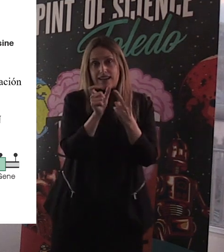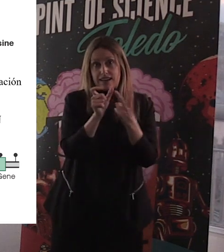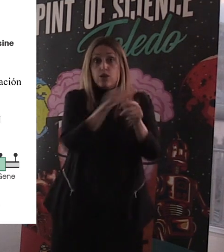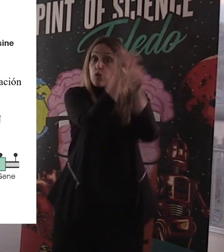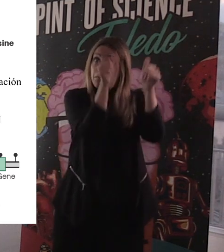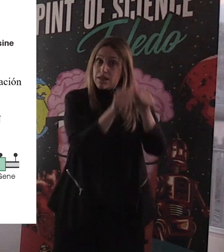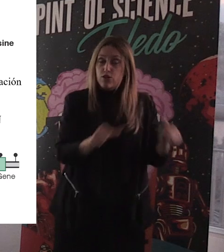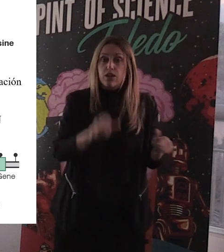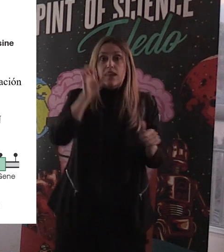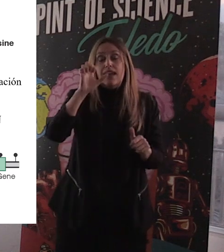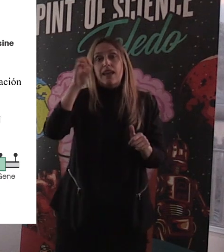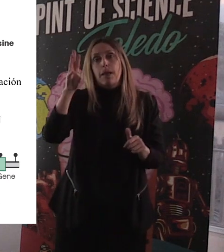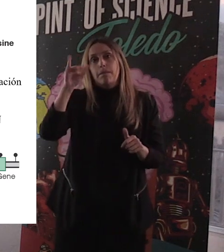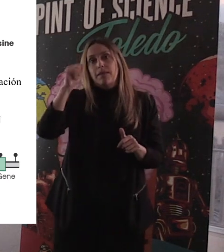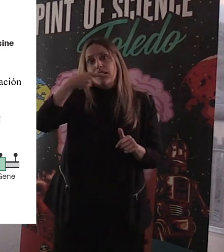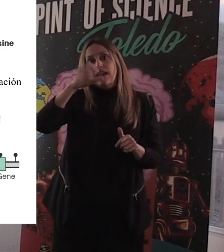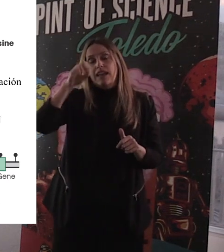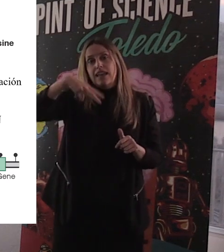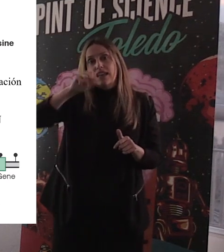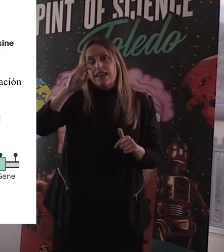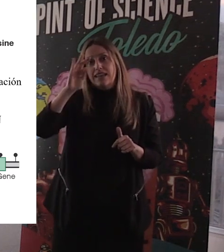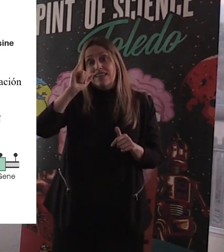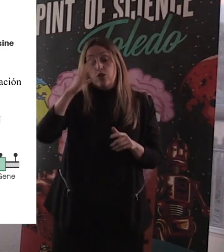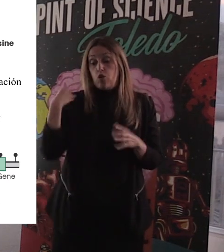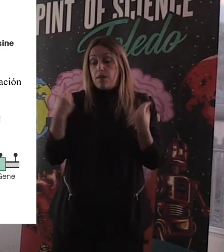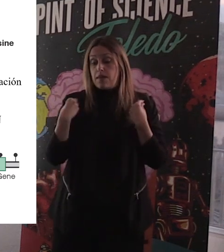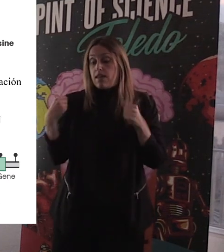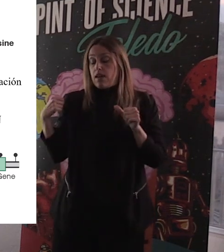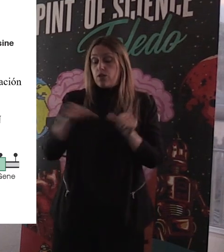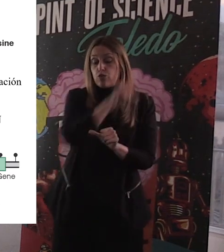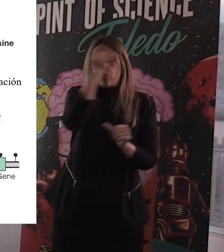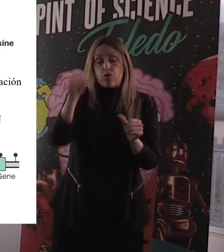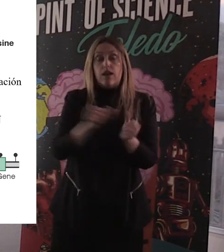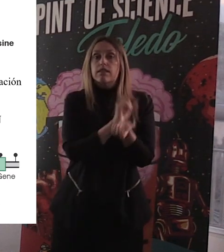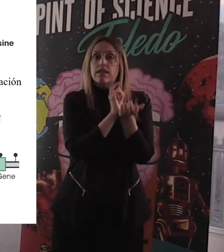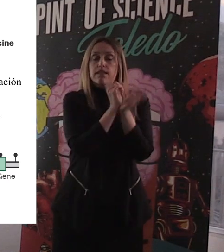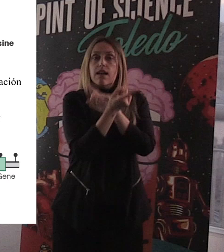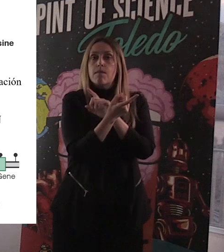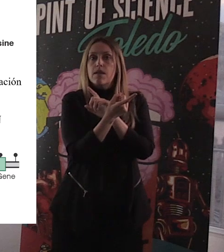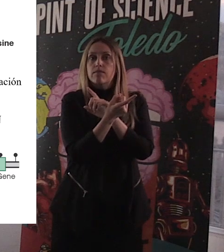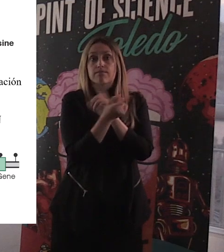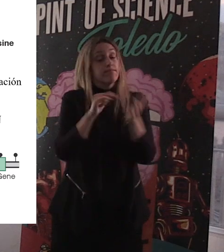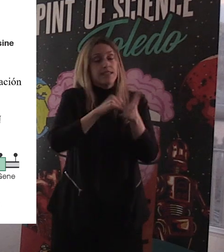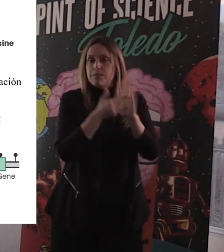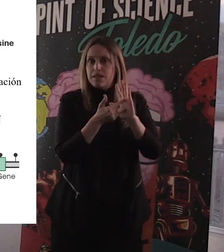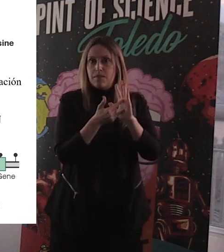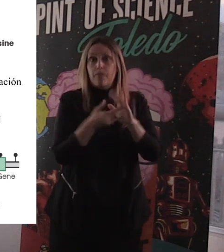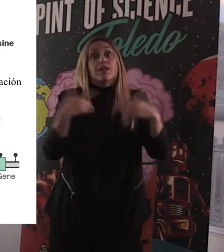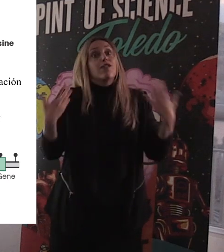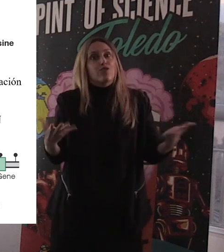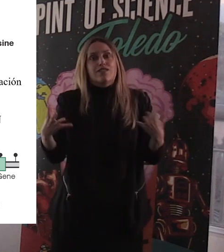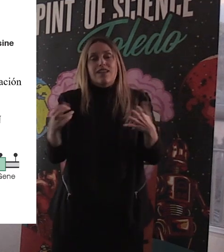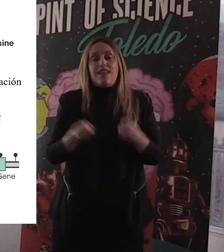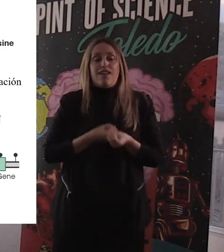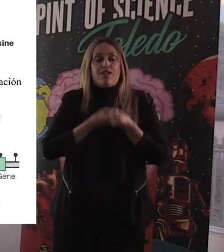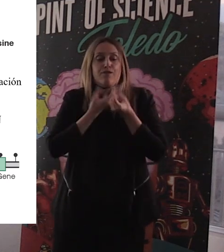epigenético cambia a lo largo de la vida y cambia sistemáticamente. Así que la